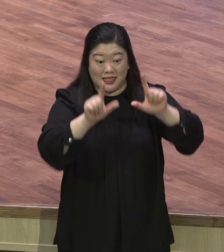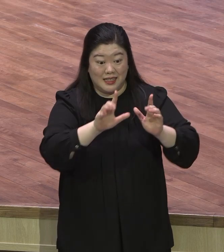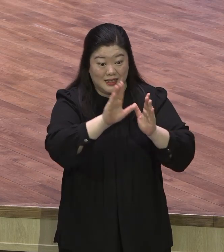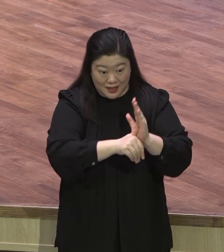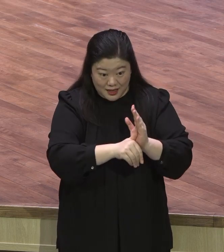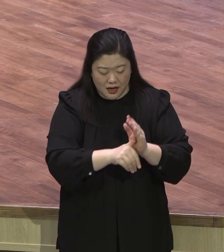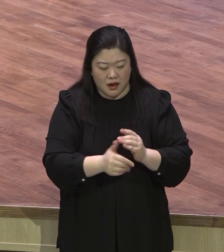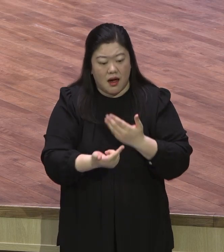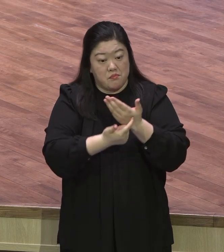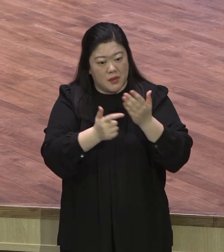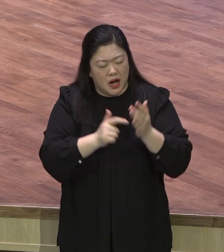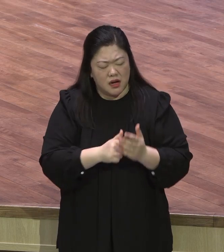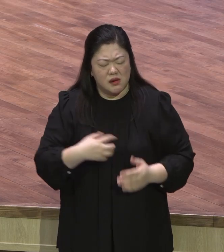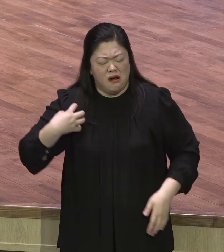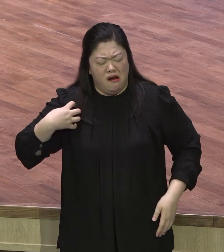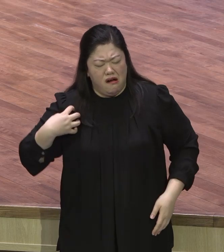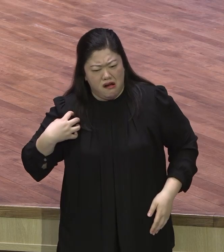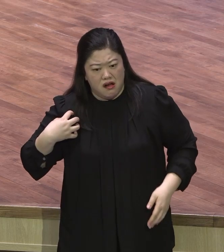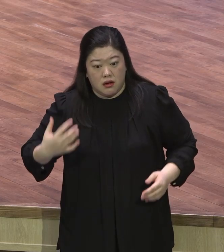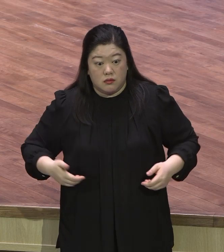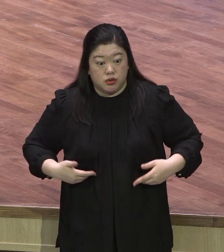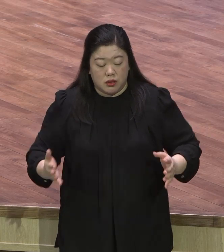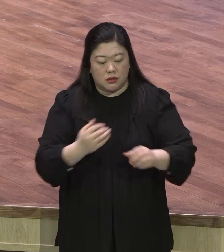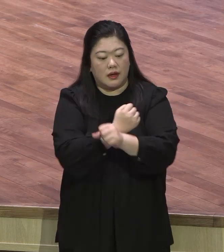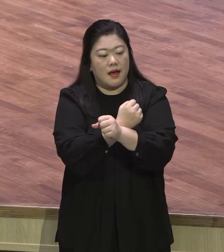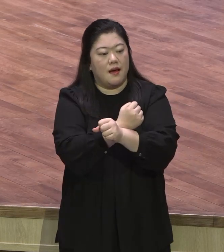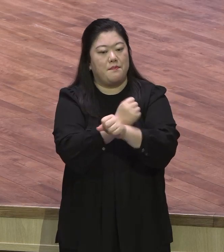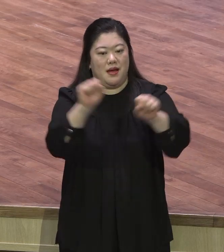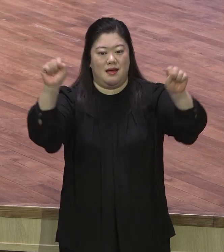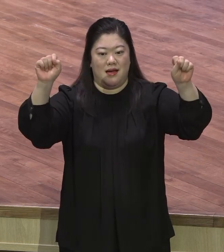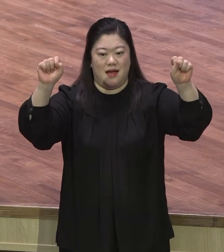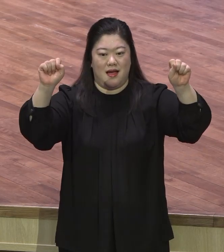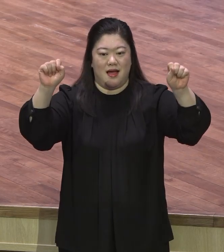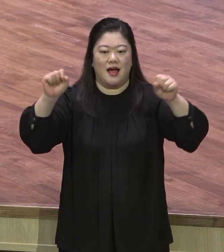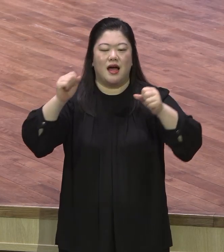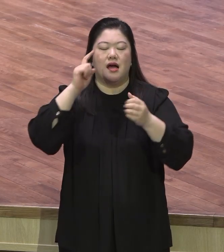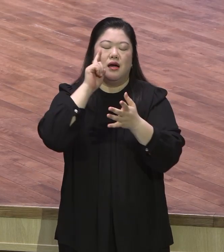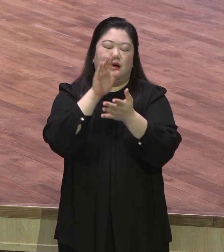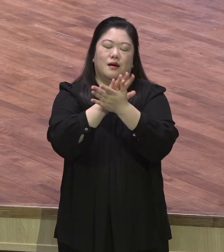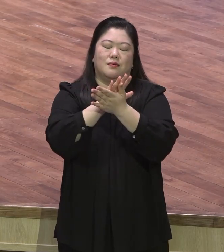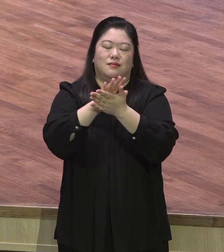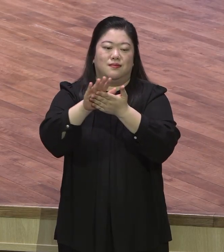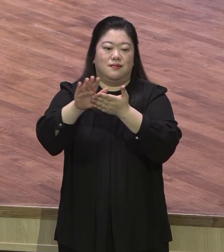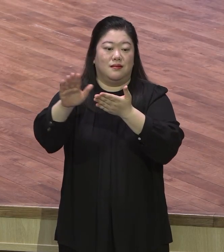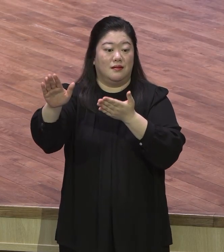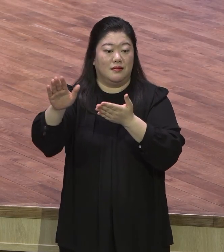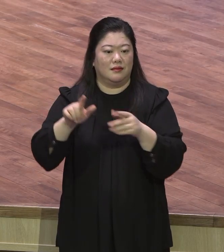해방과 자유의 축복을 누려야 됩니다. 이 땅에서도